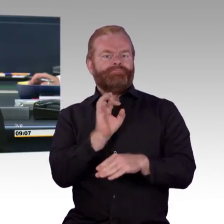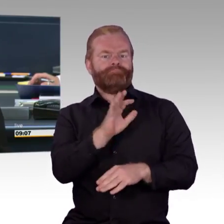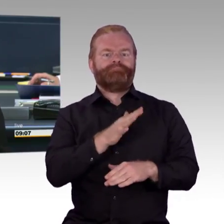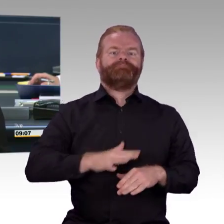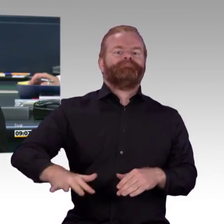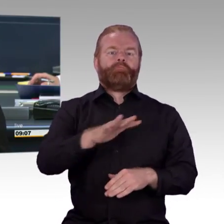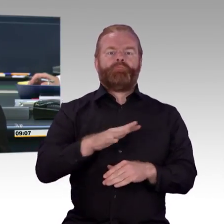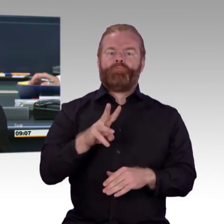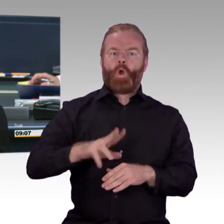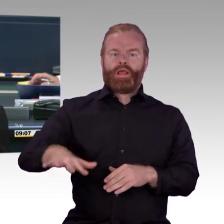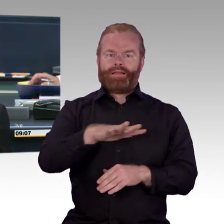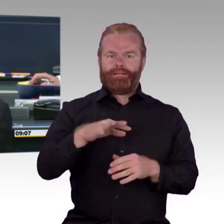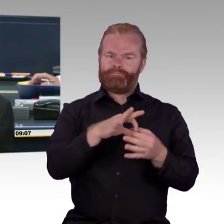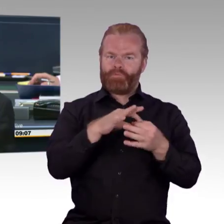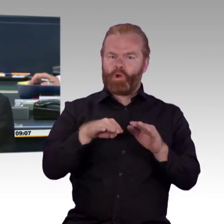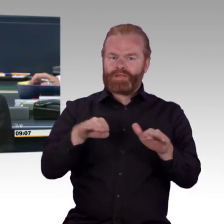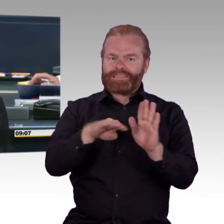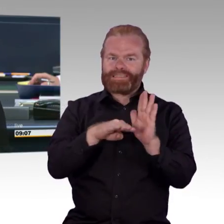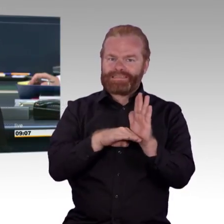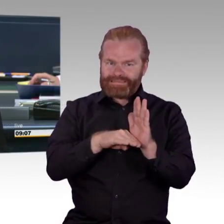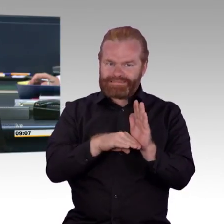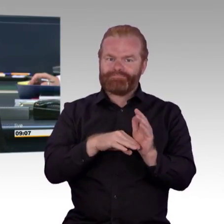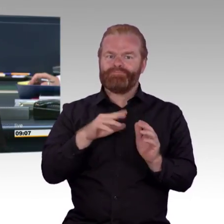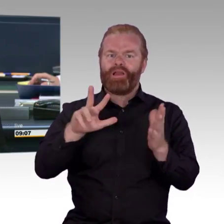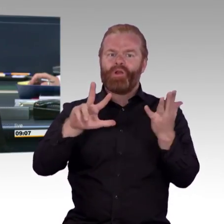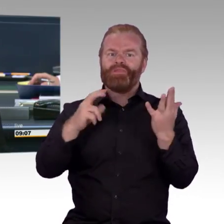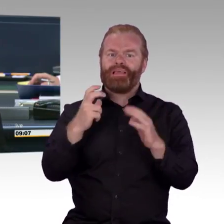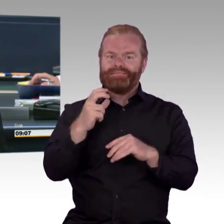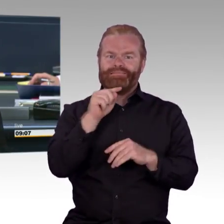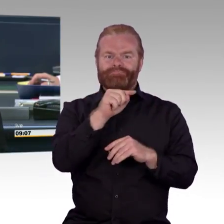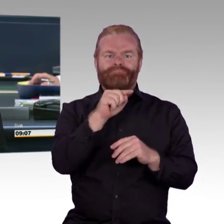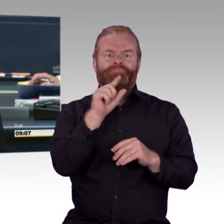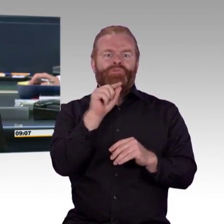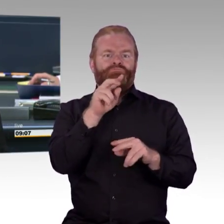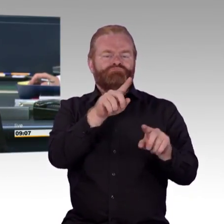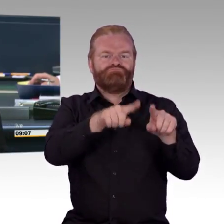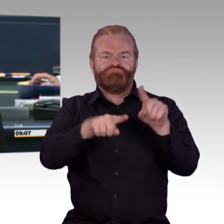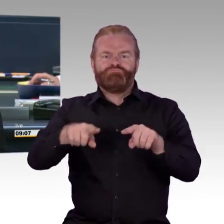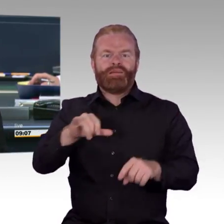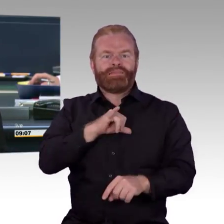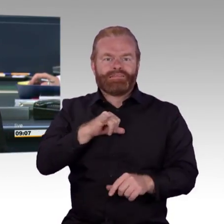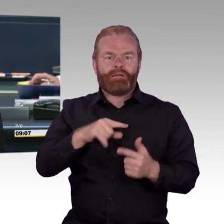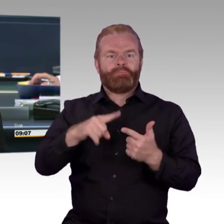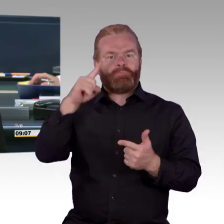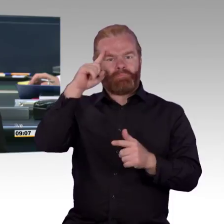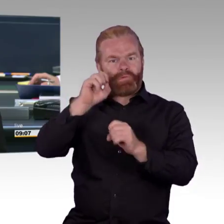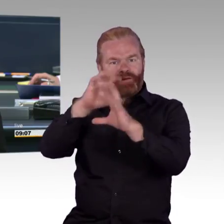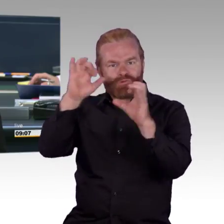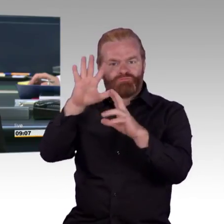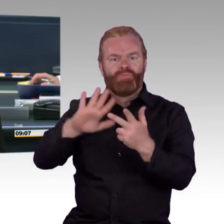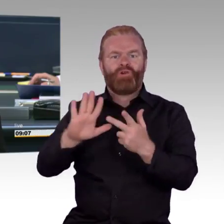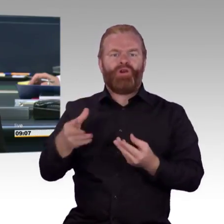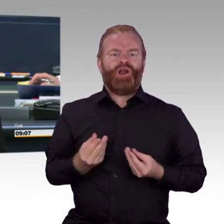Endlichkeit der Realität zusammenbringen müssen. Da ist Streit nicht nur erlaubt, es geht nur über Streit. Den müssen